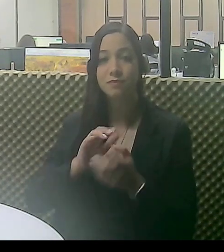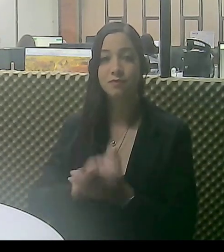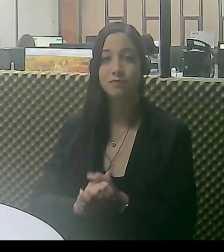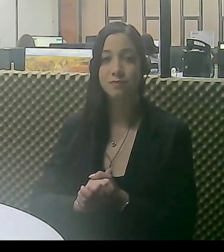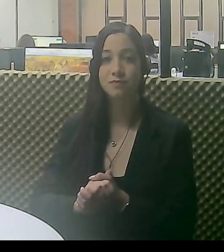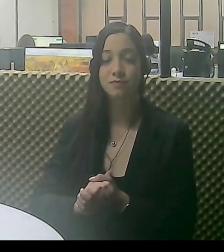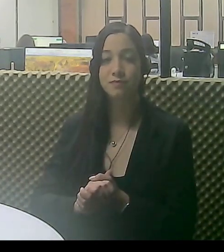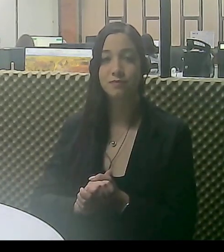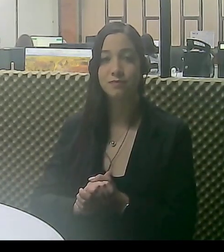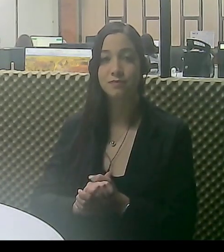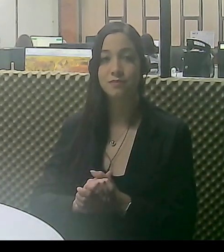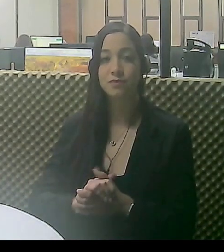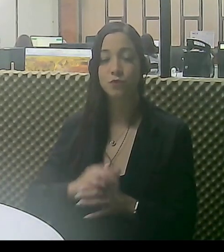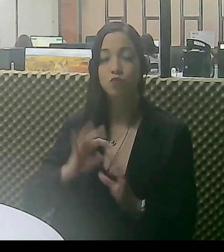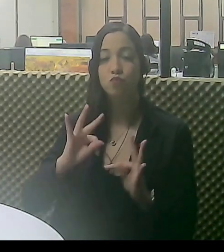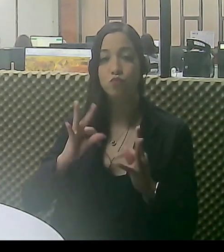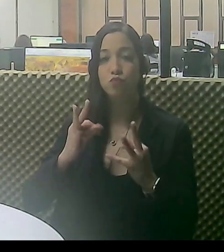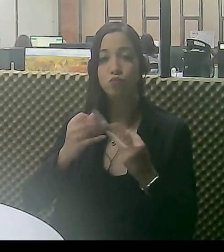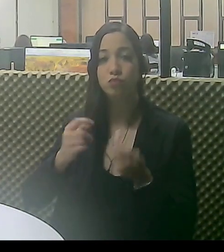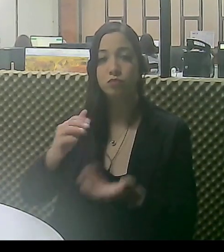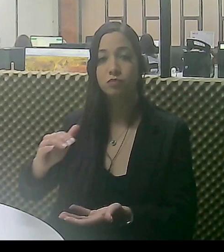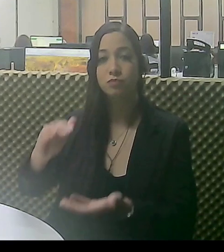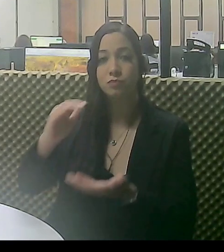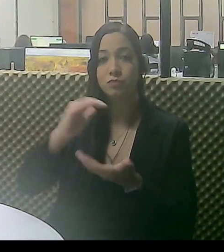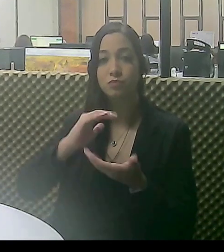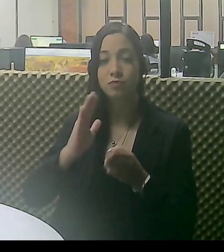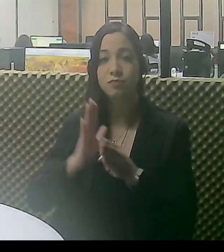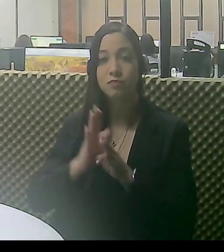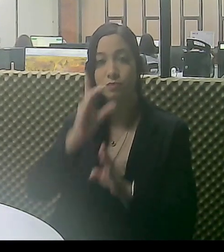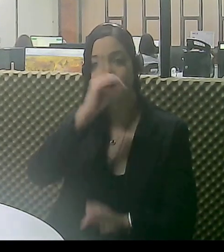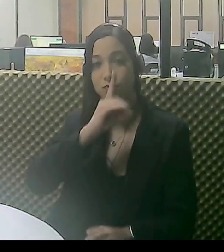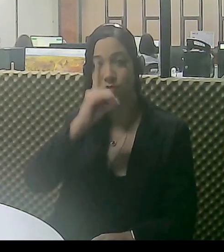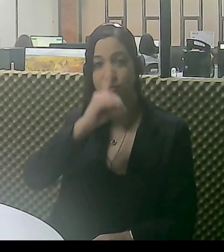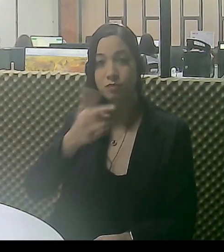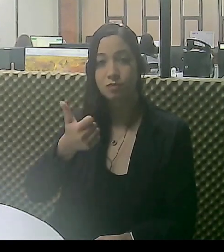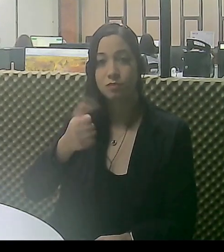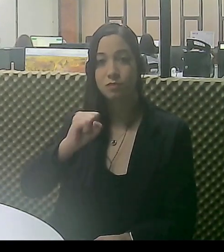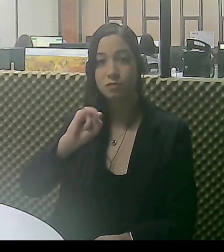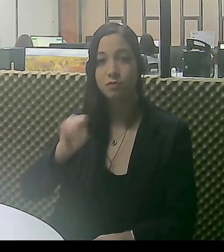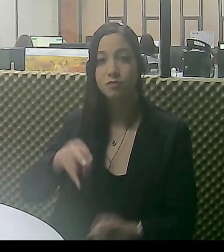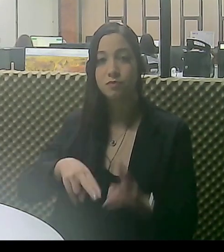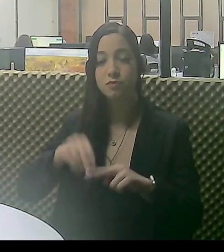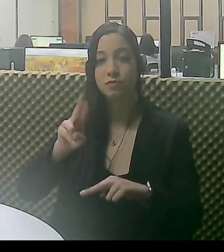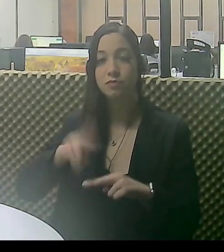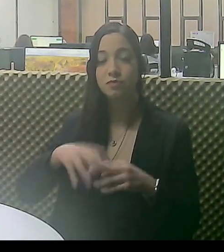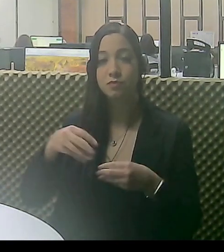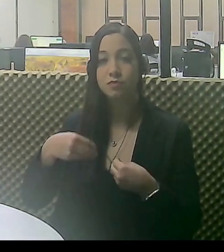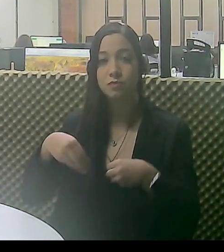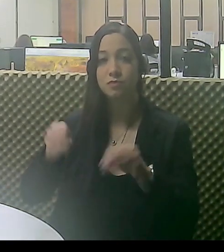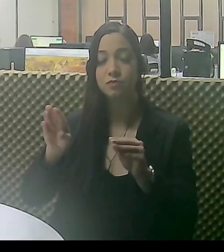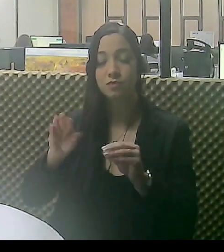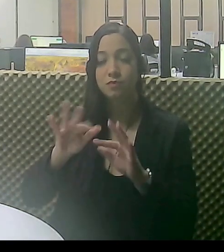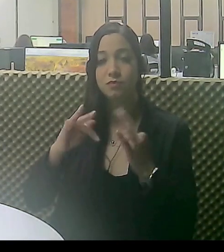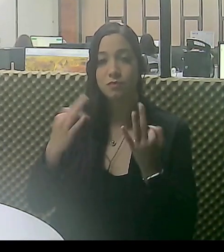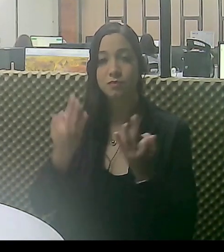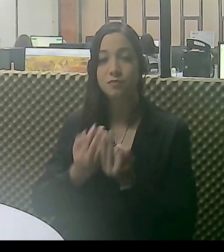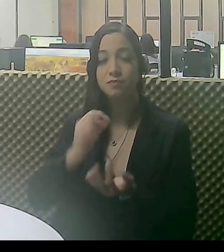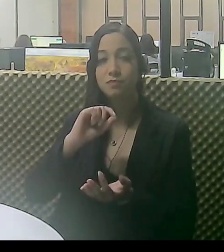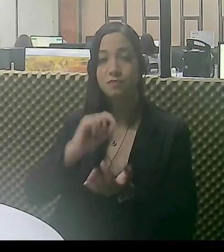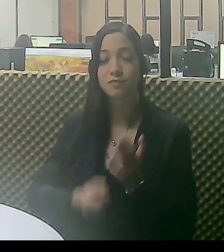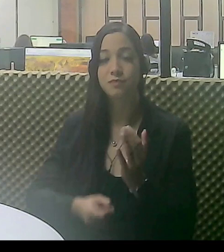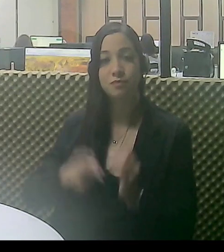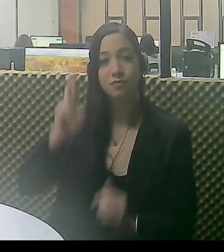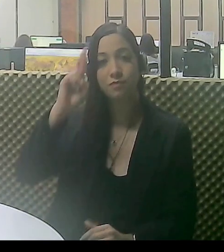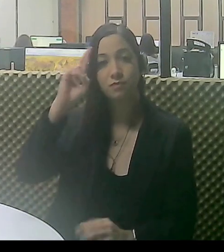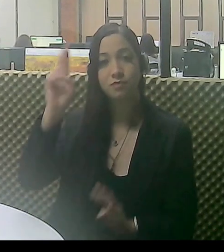baixas. Todos os itens arrecadados até o próximo domingo, dia 18 de junho, serão encaminhados às famílias cadastradas na